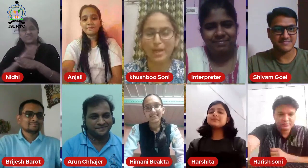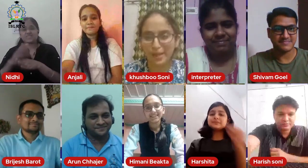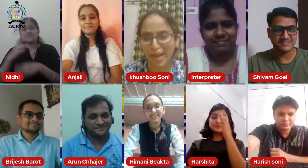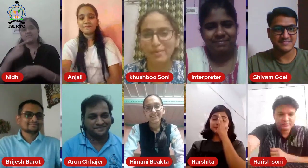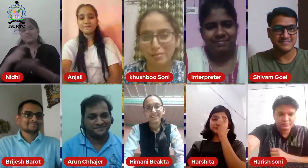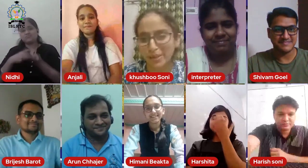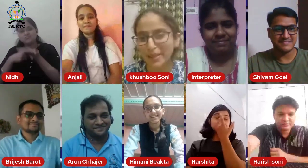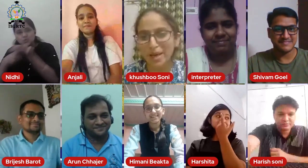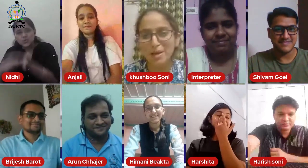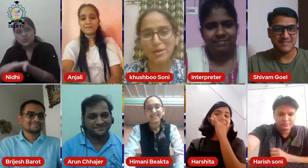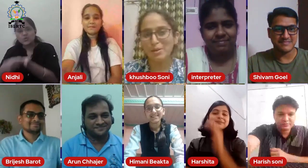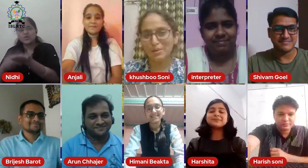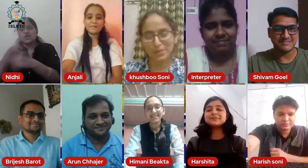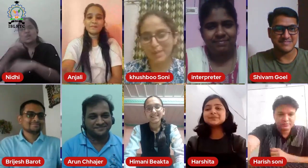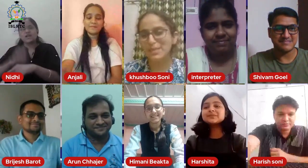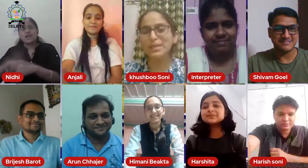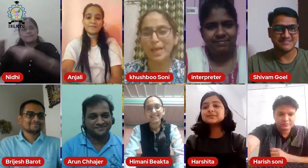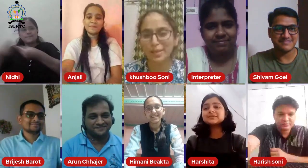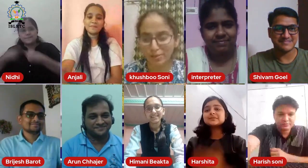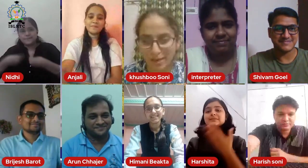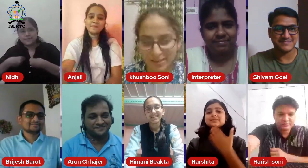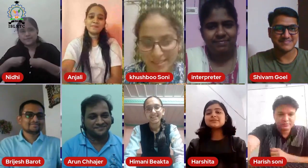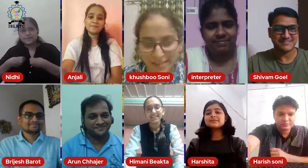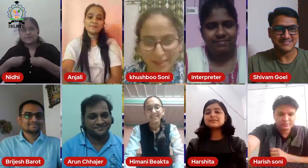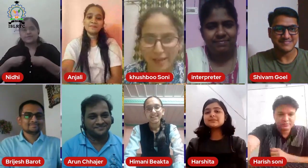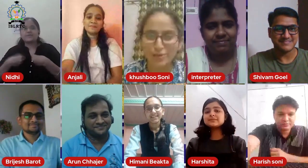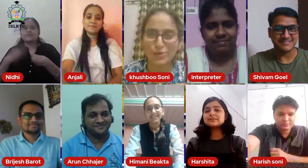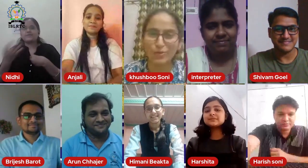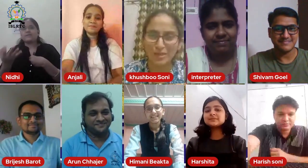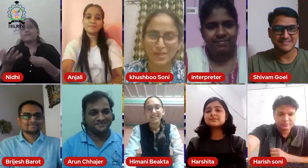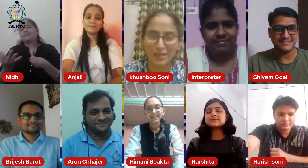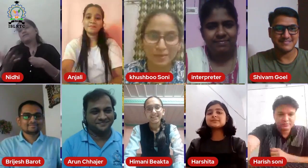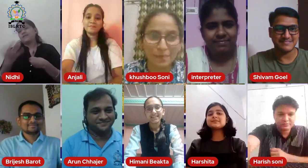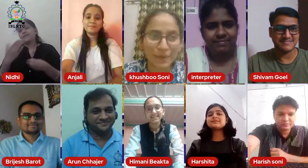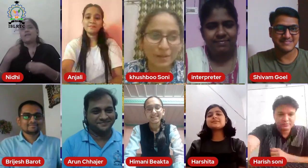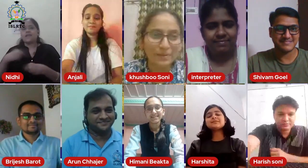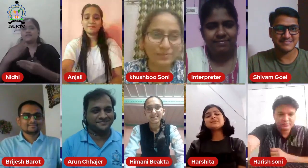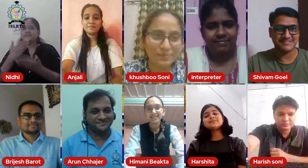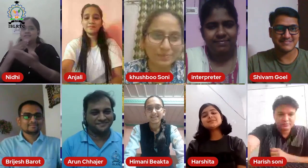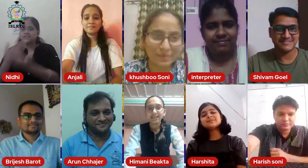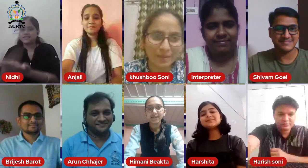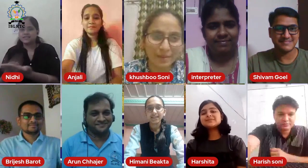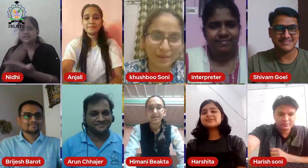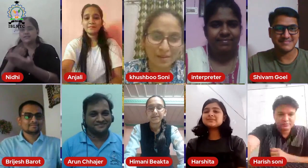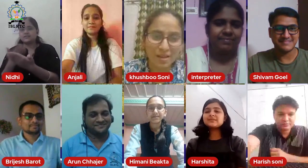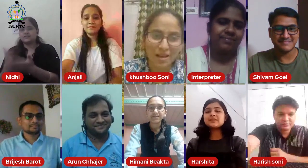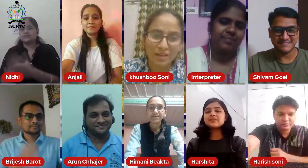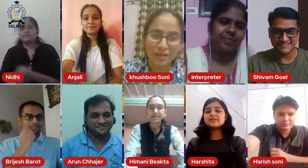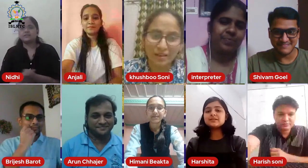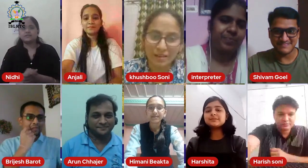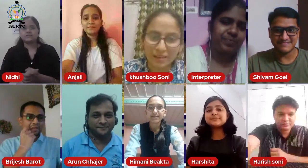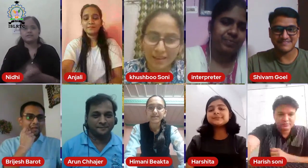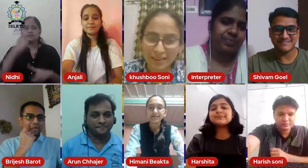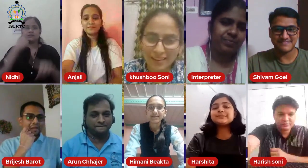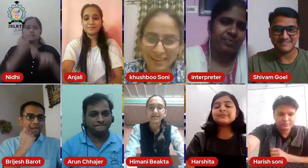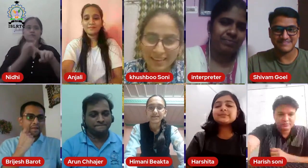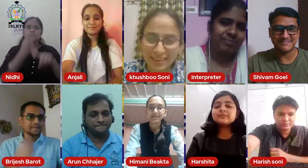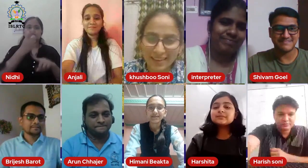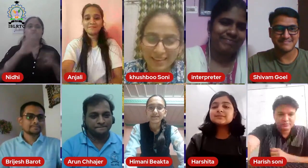इतना टाइम हमें दिया, स्पेशली थैंक यू हरीश सर, थैंक यू सो मच सर। खुशबू आपको भी बहुत बहुत थैंक यू और बहुत बहुत बधाई,